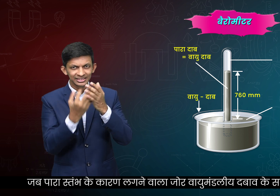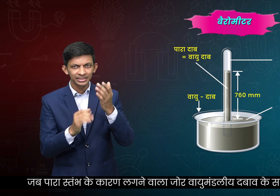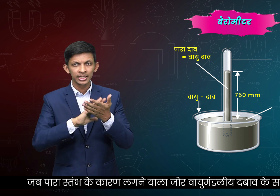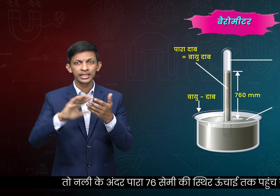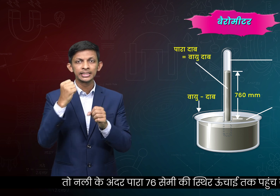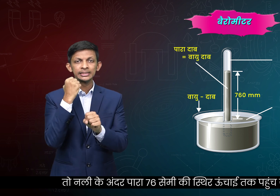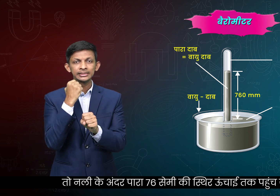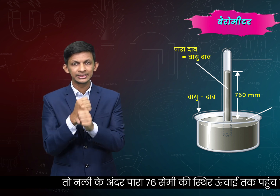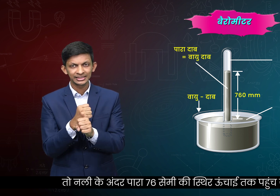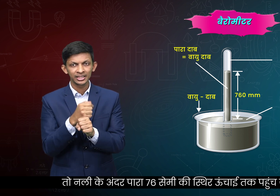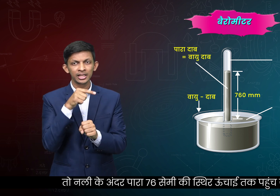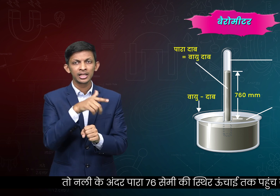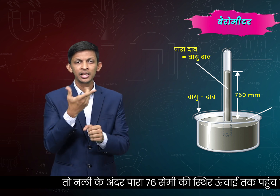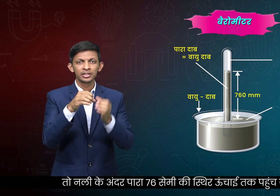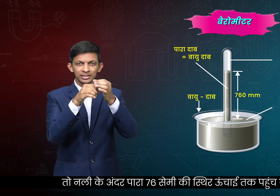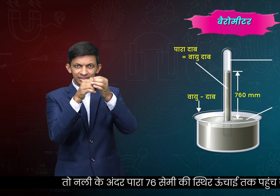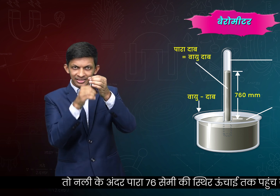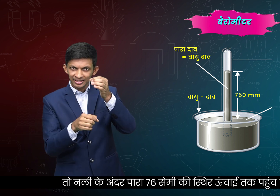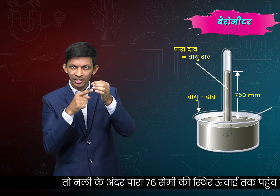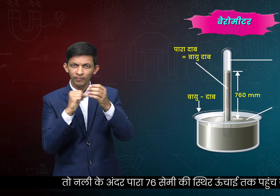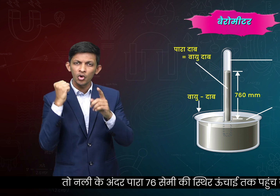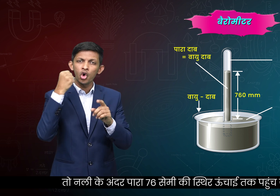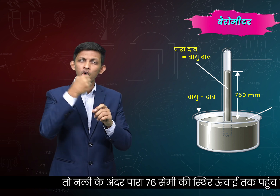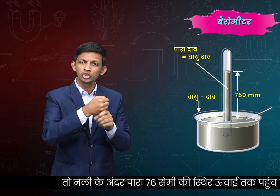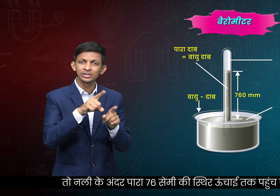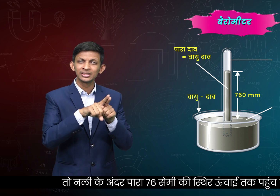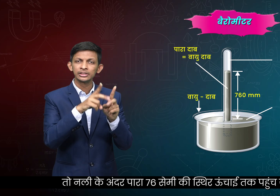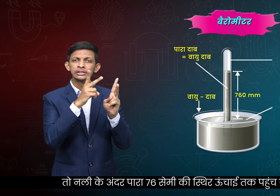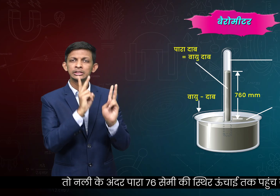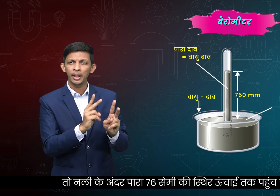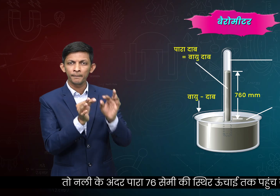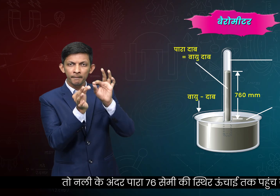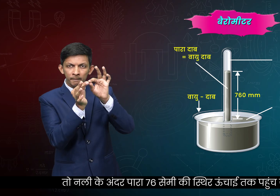हो जाता है तो नली के अंदर पारा 76